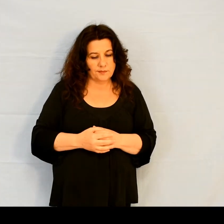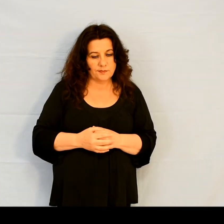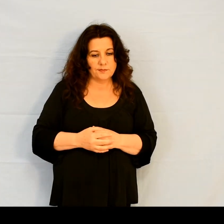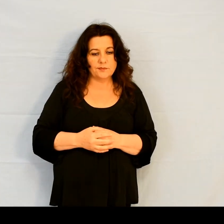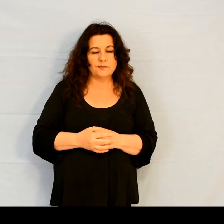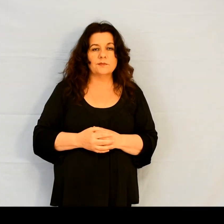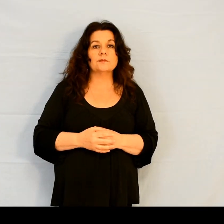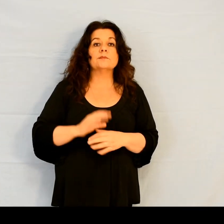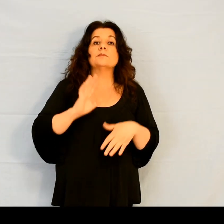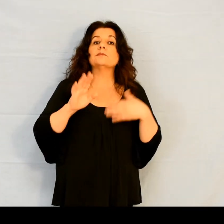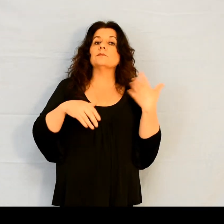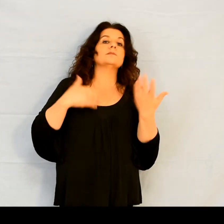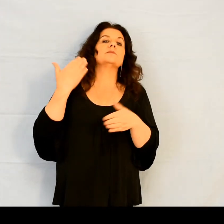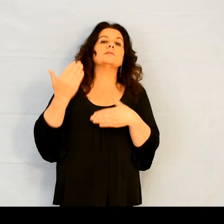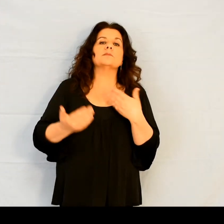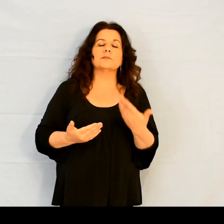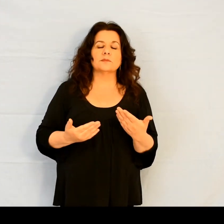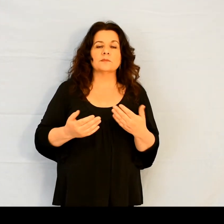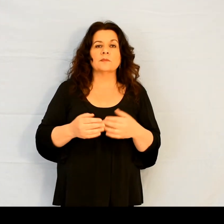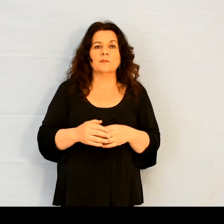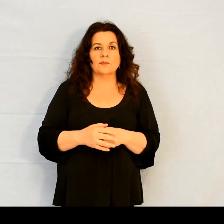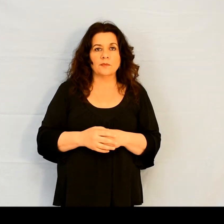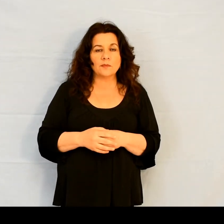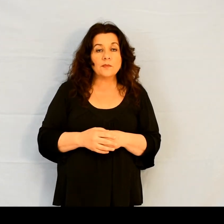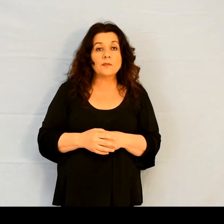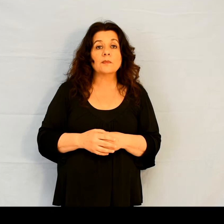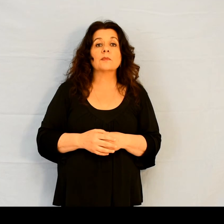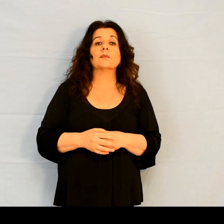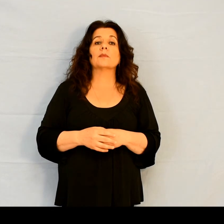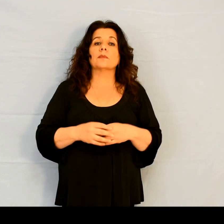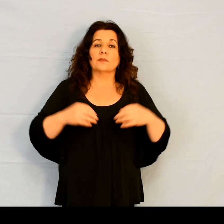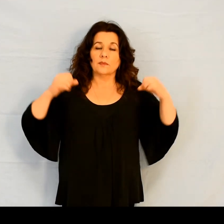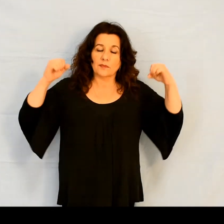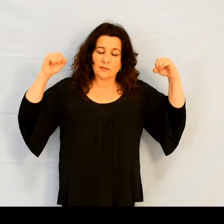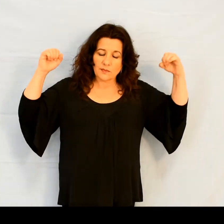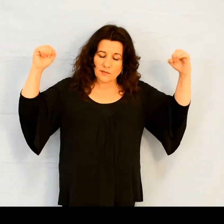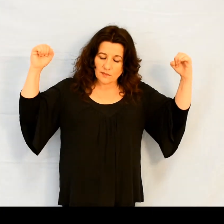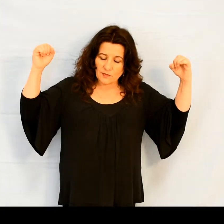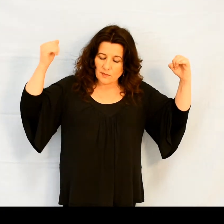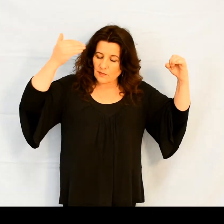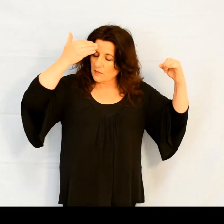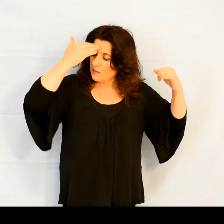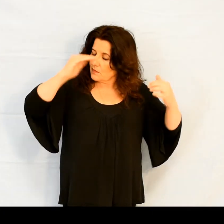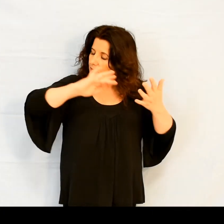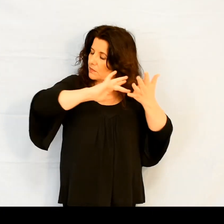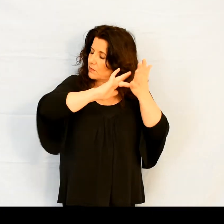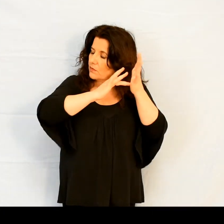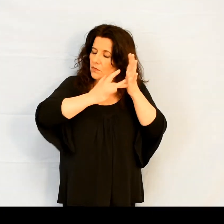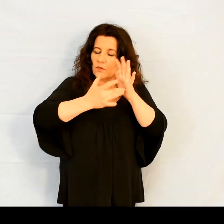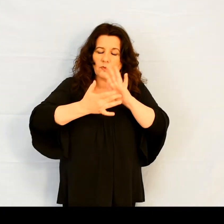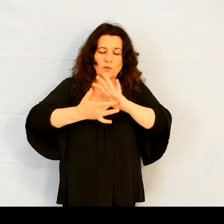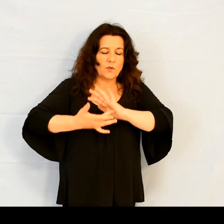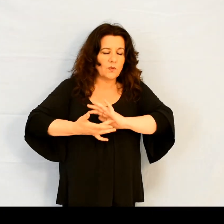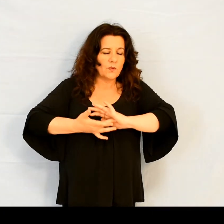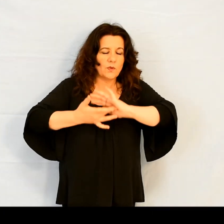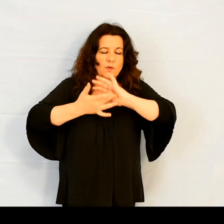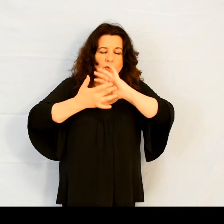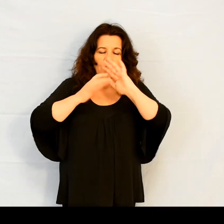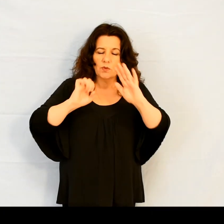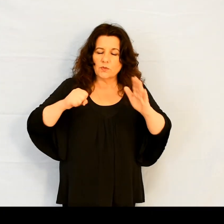Après cela, sachant que tout désormais était achevé pour que l'écriture s'accomplisse